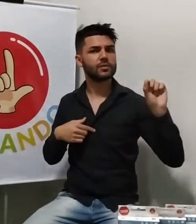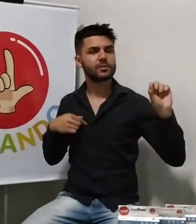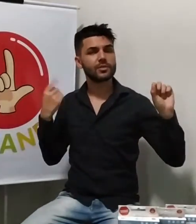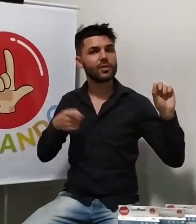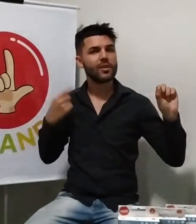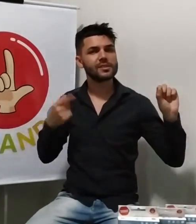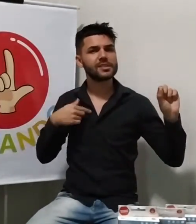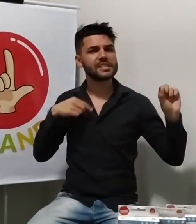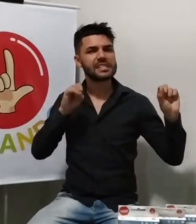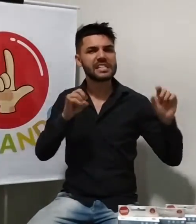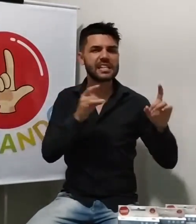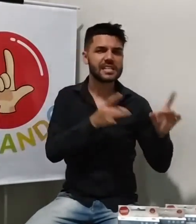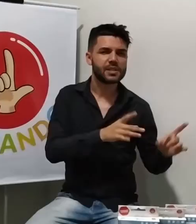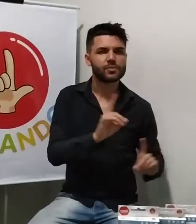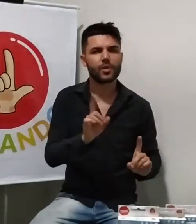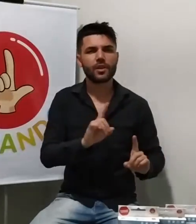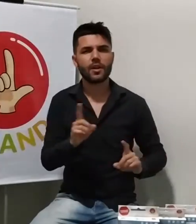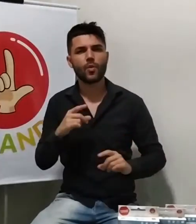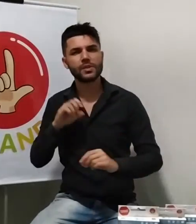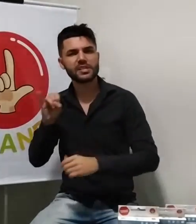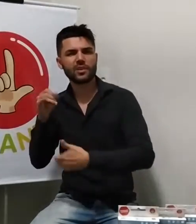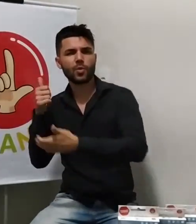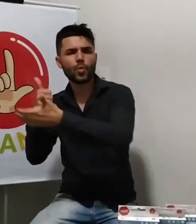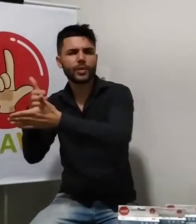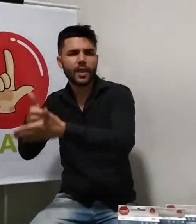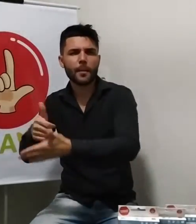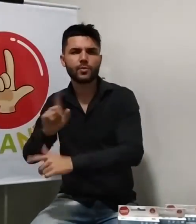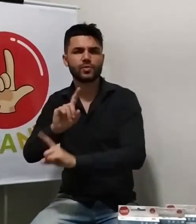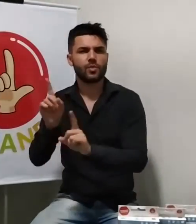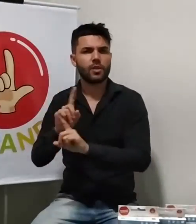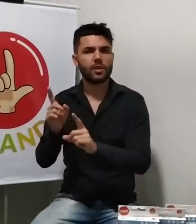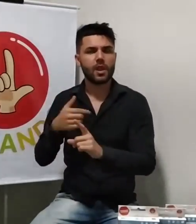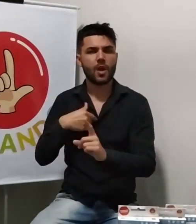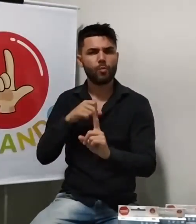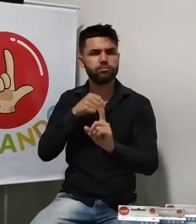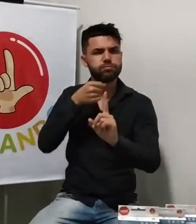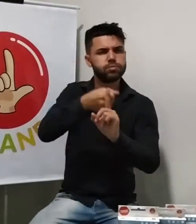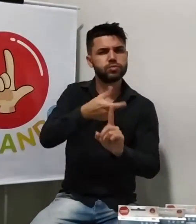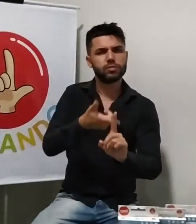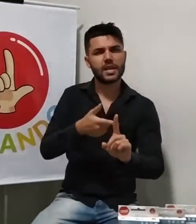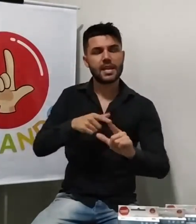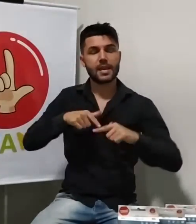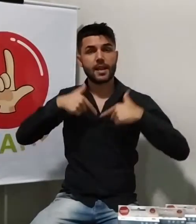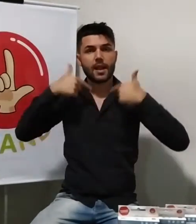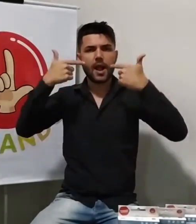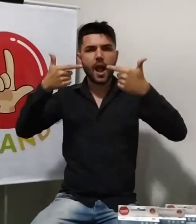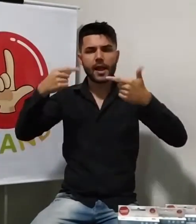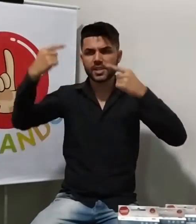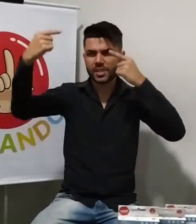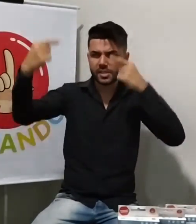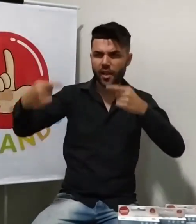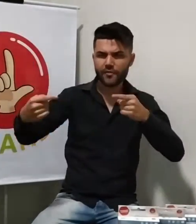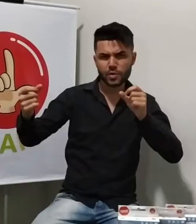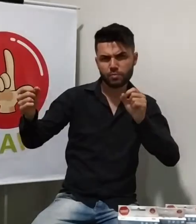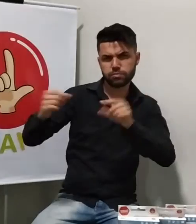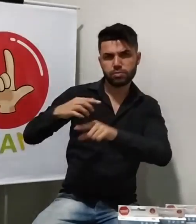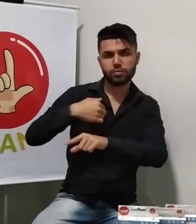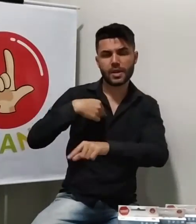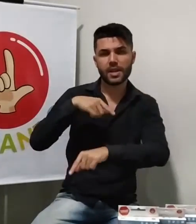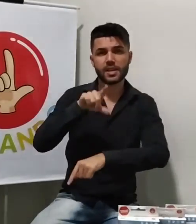se lutamos ou não. Somos nós que decidimos se vamos encarar os desafios ou não. Somos nós que decidimos se vamos estudar, seja estudar